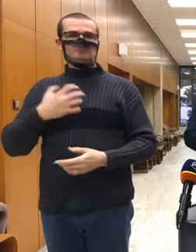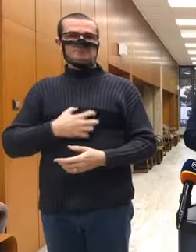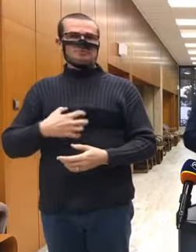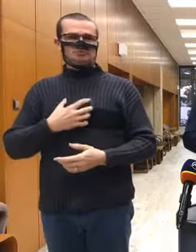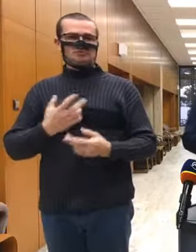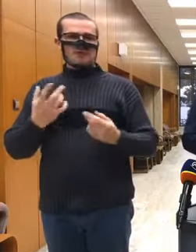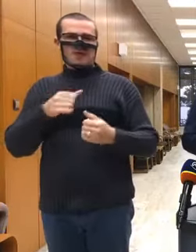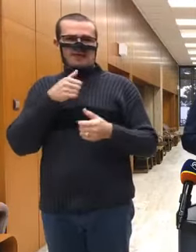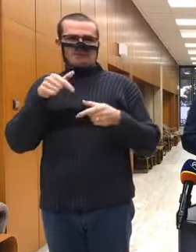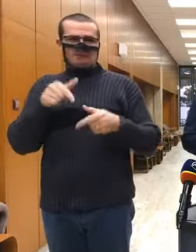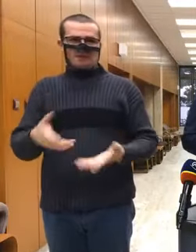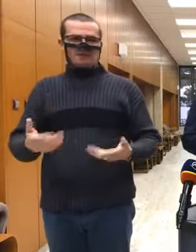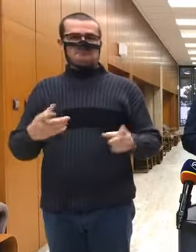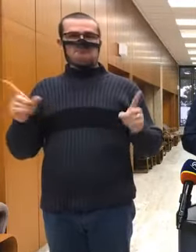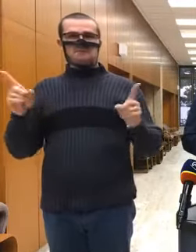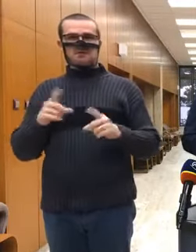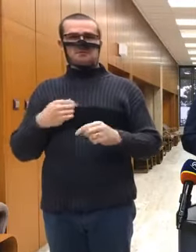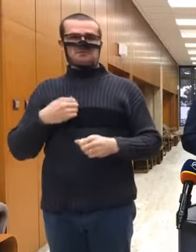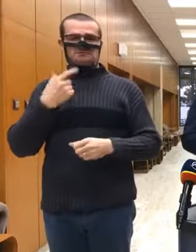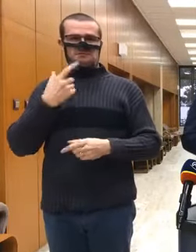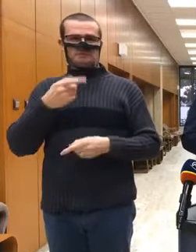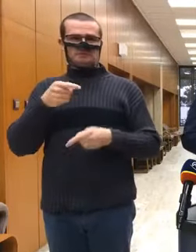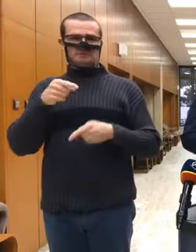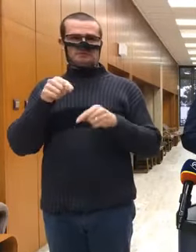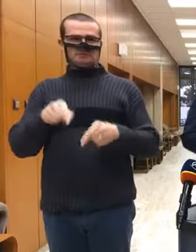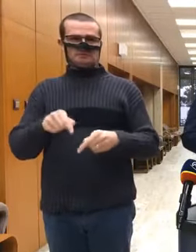tak. Toľko z mojej strany.